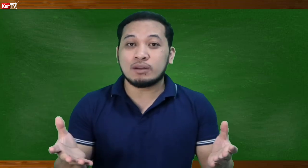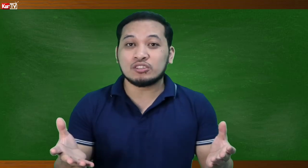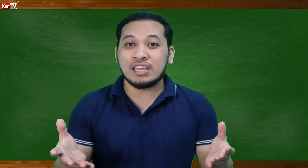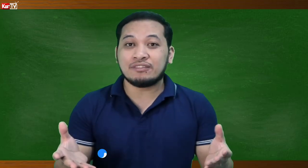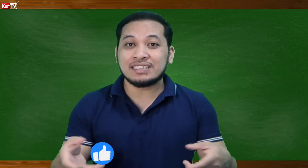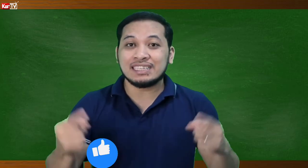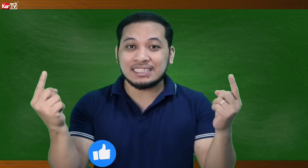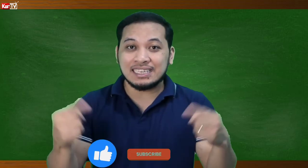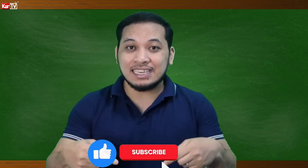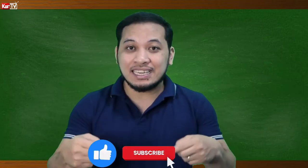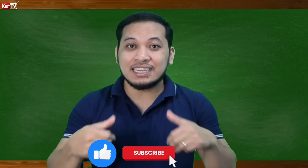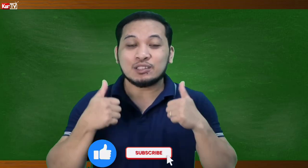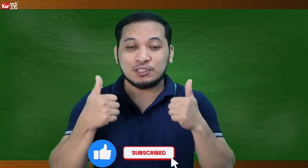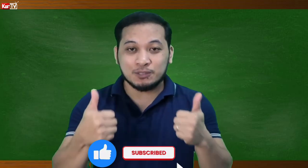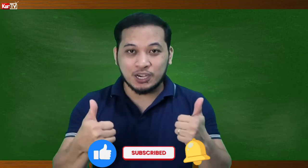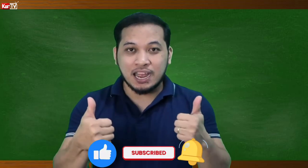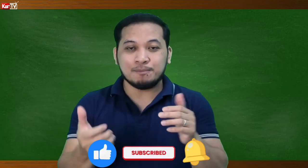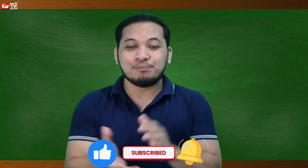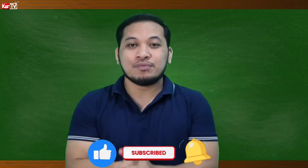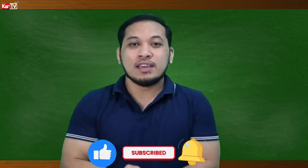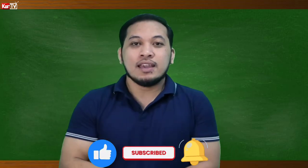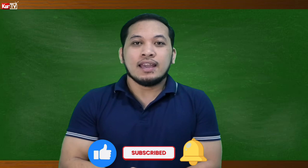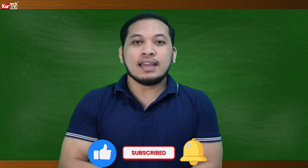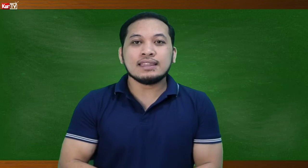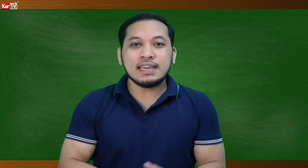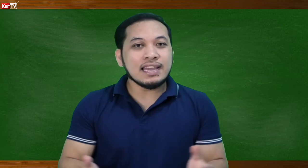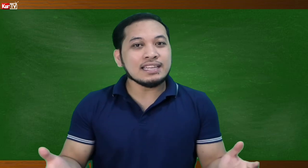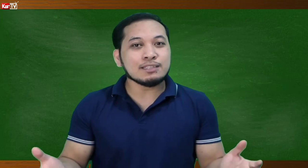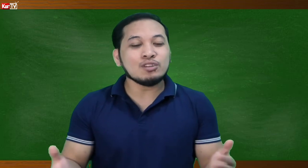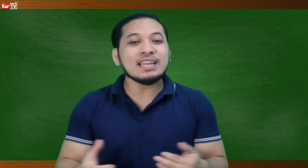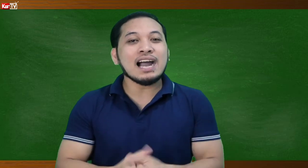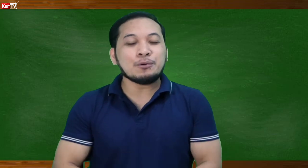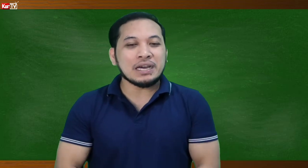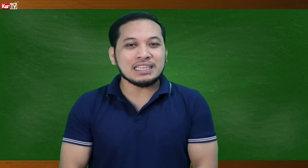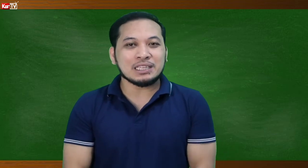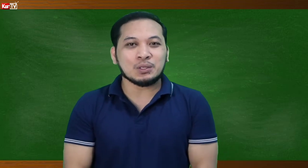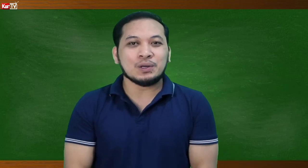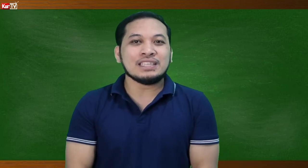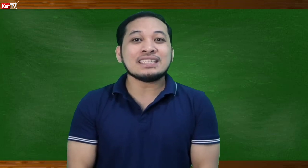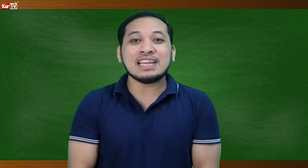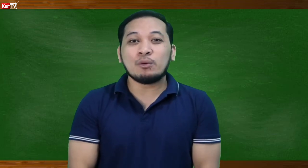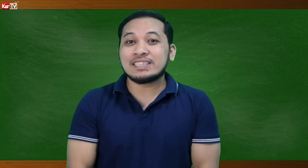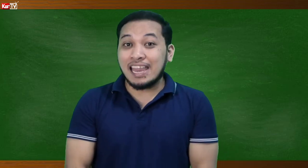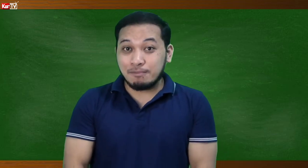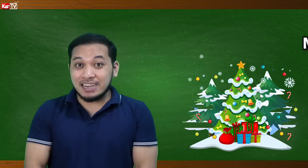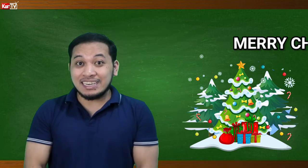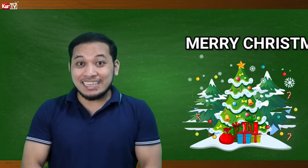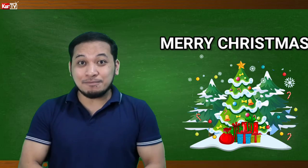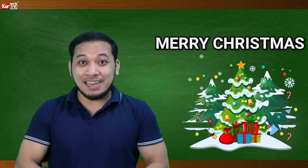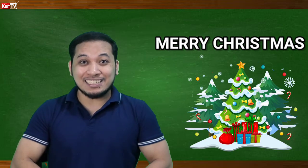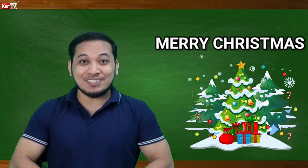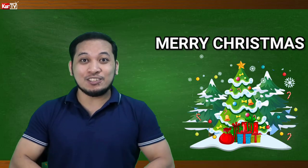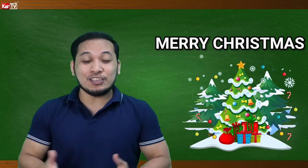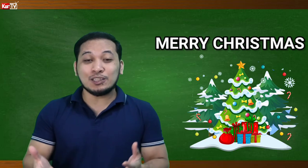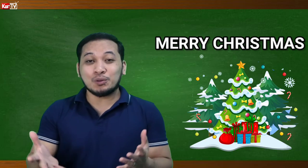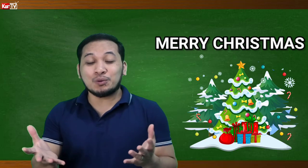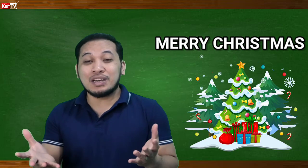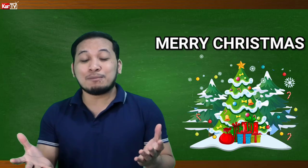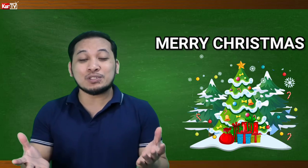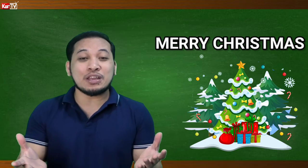about the FSL, just click here to subscribe. And then, simulan na nga po natin ito. This is how we sign Merry Christmas. So yun, naituro ko na nga po sa inyo